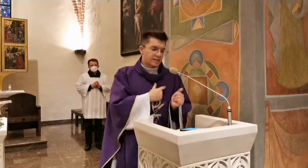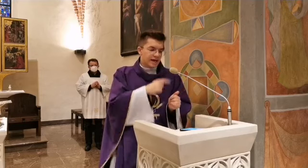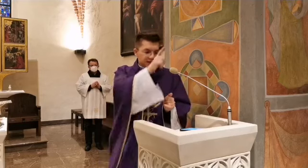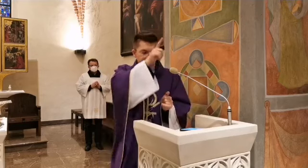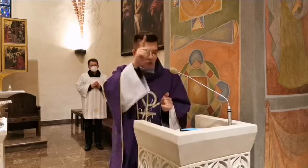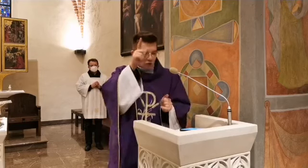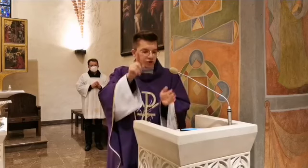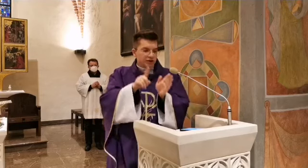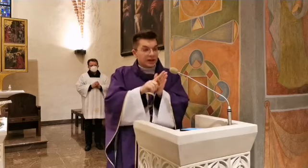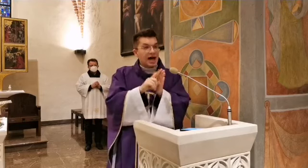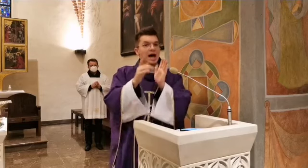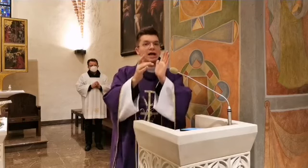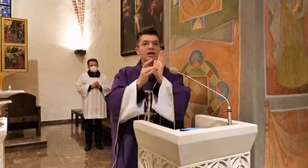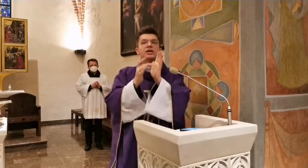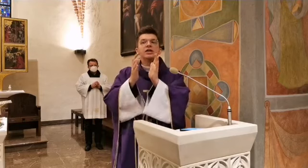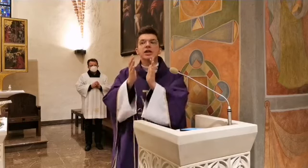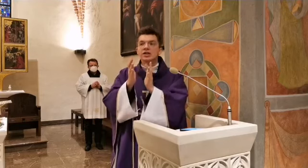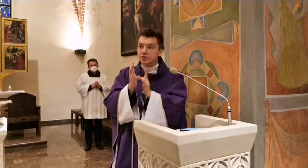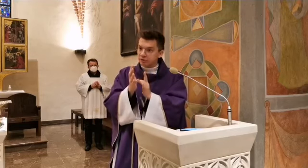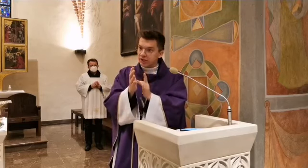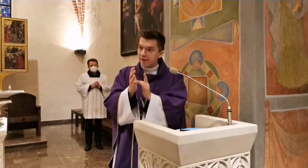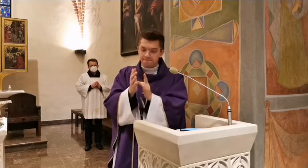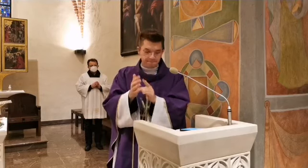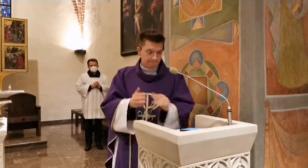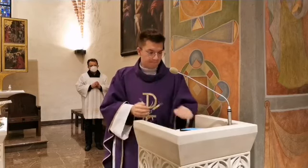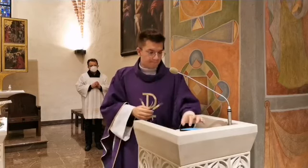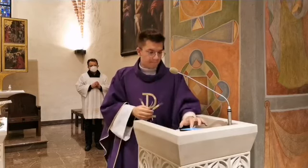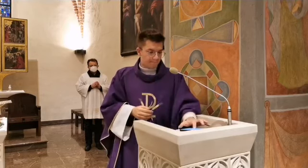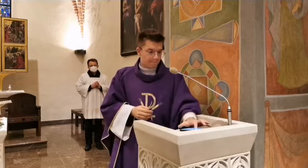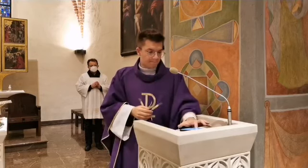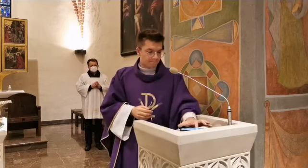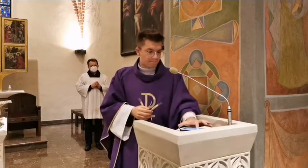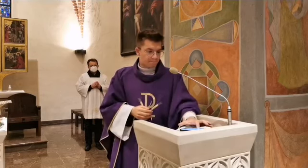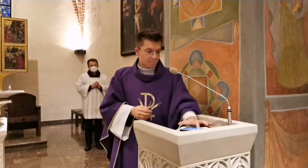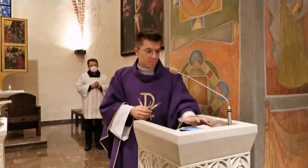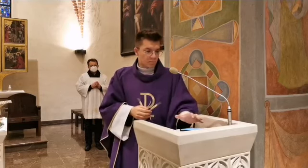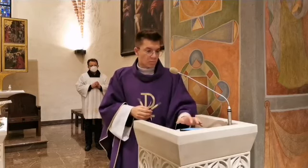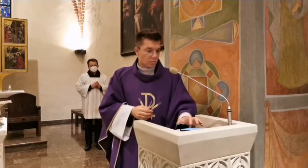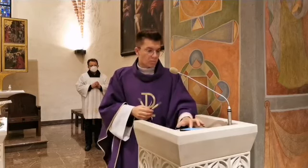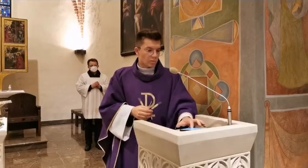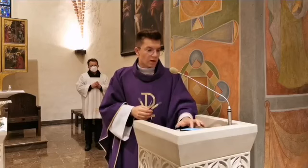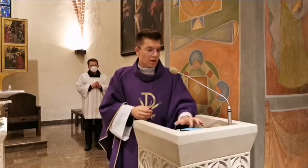i serca ludzi dla Jezusa.